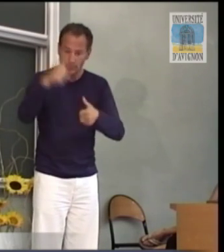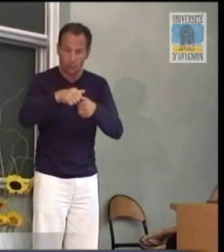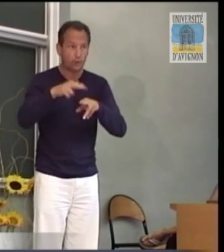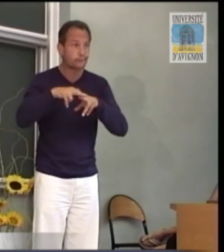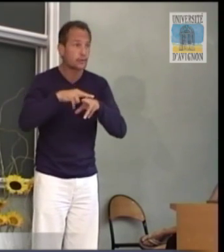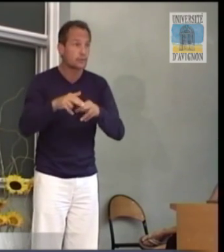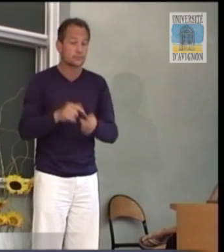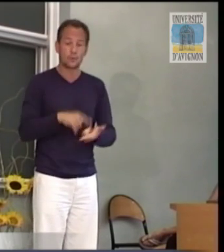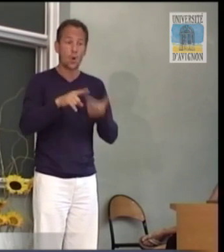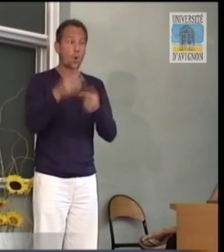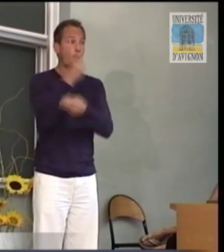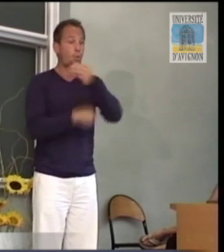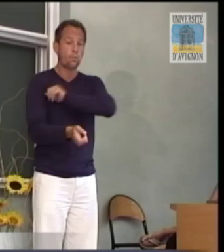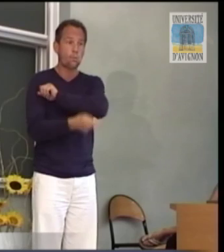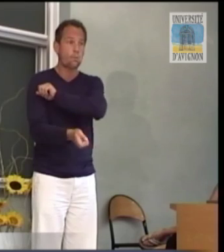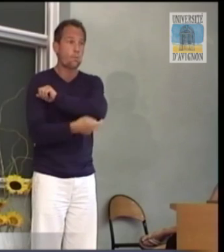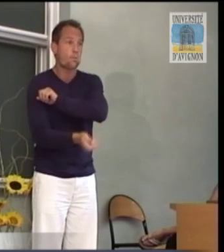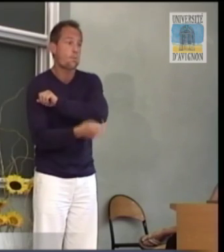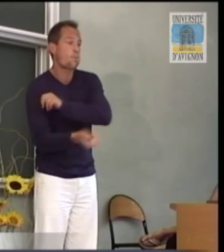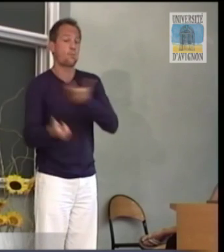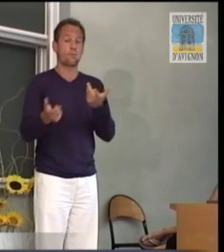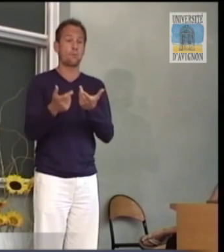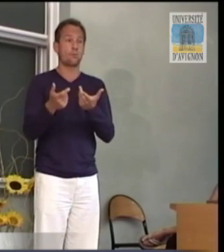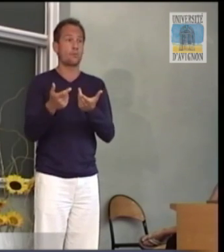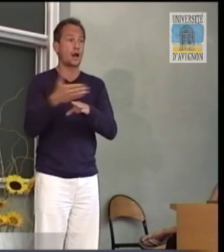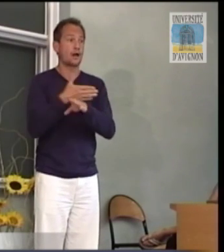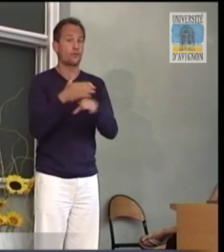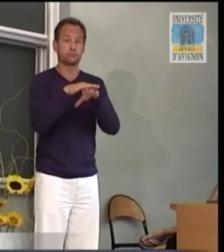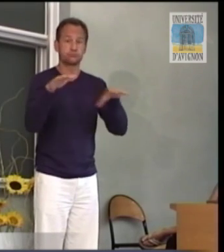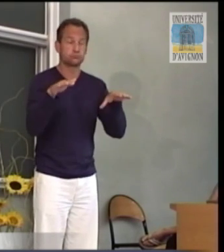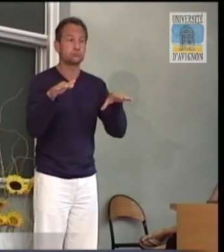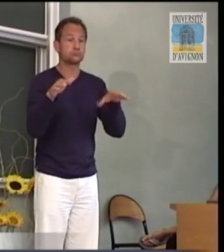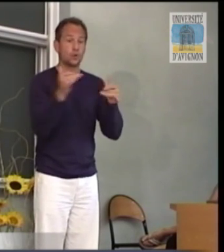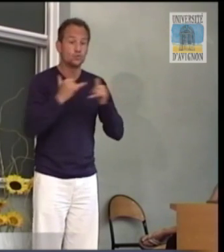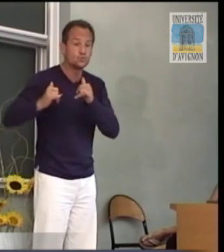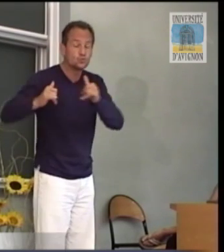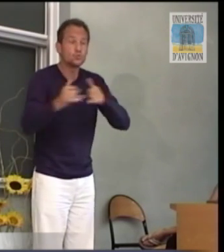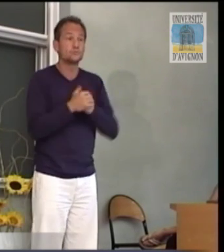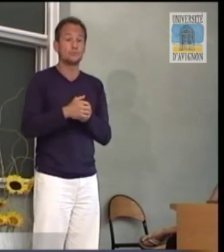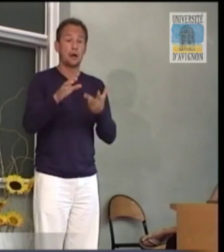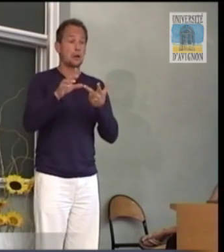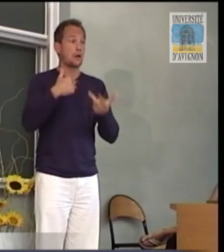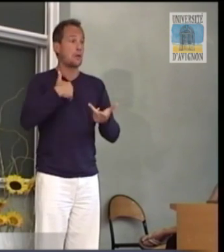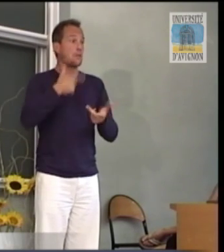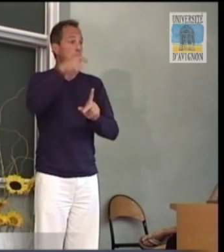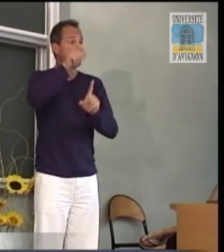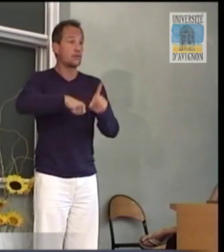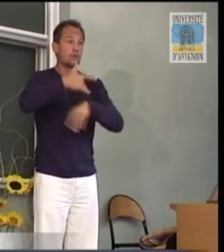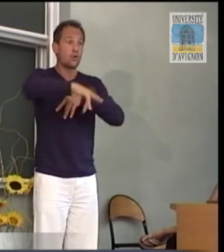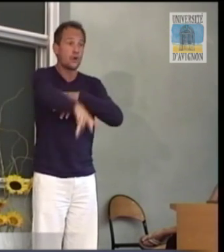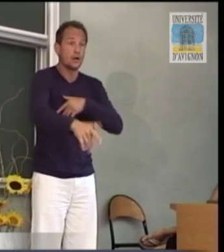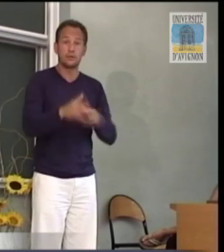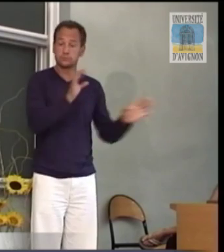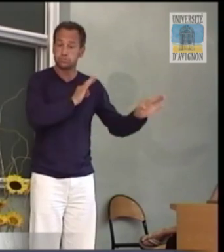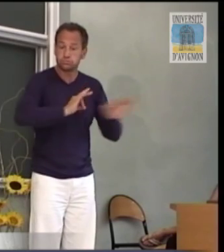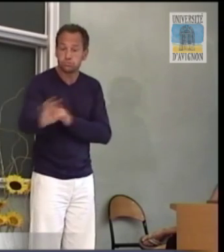et de présence sur scène. J'en connais qui ne sont jamais à l'heure. J'en connais qui sont caractériels, on ne peut rien leur dire, sinon tout